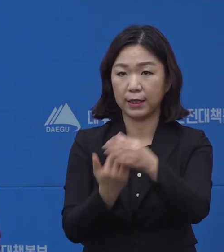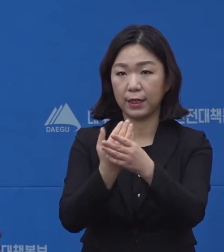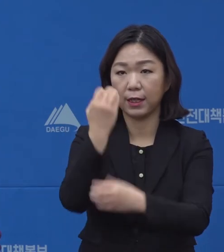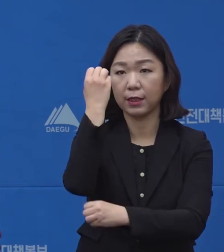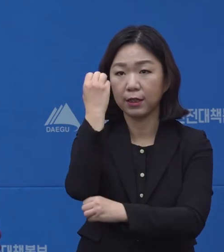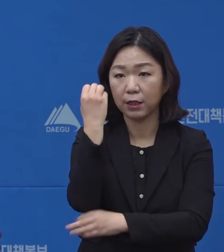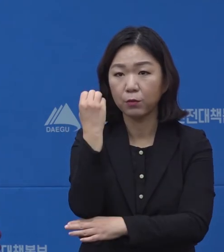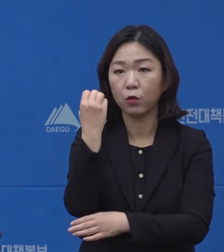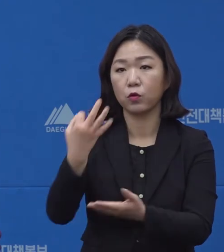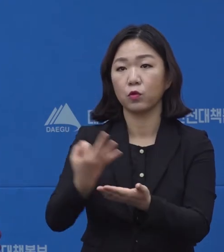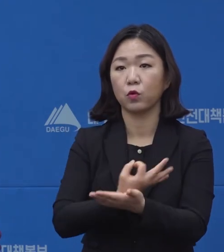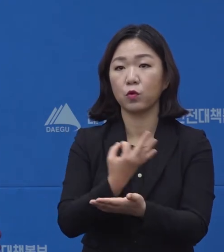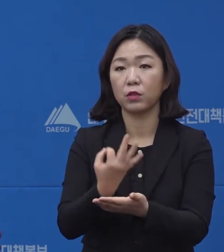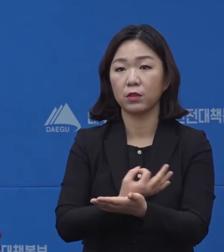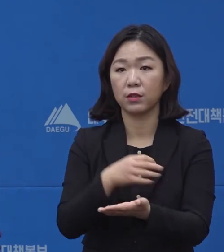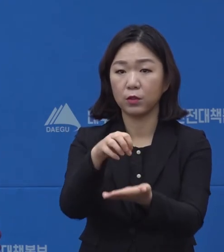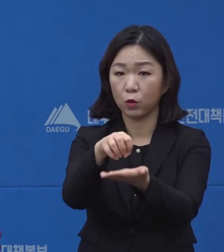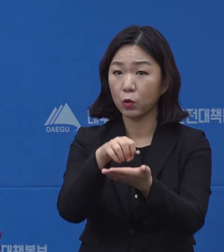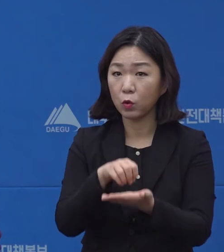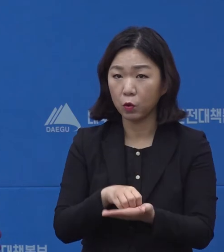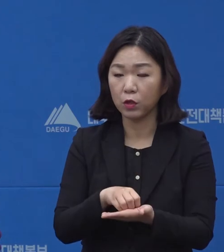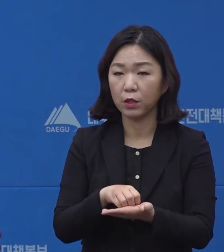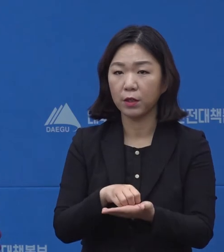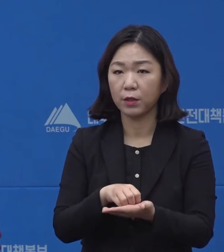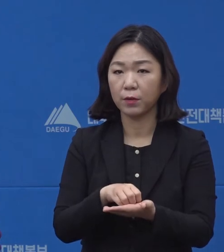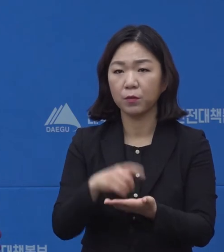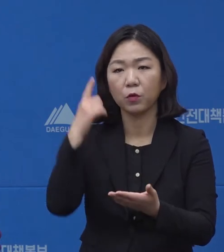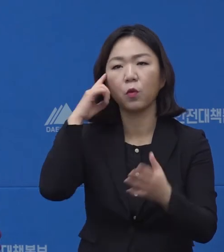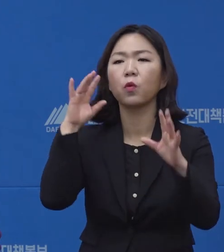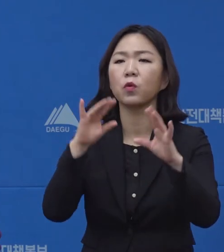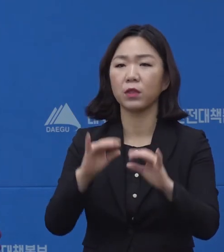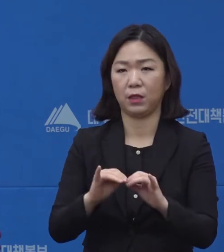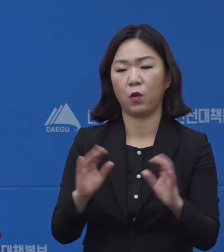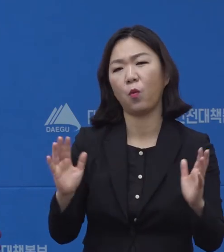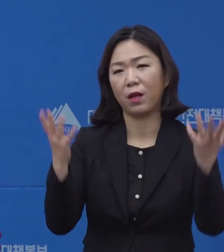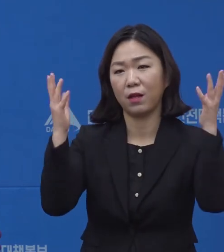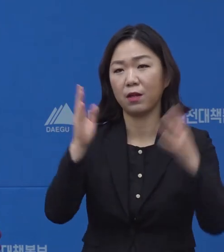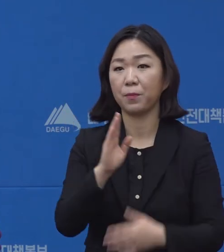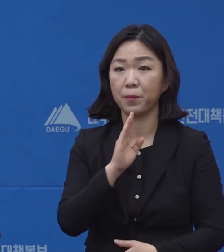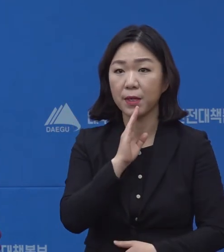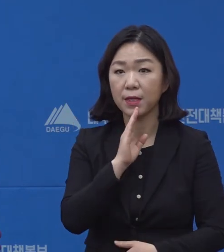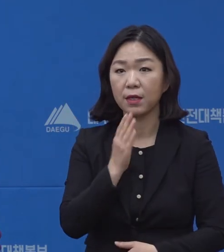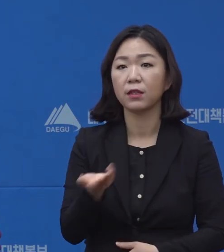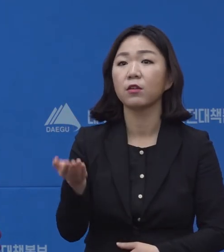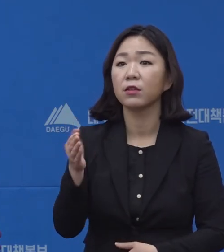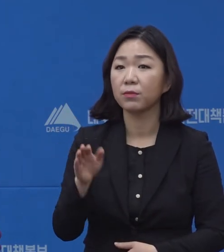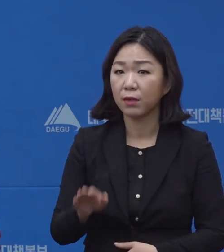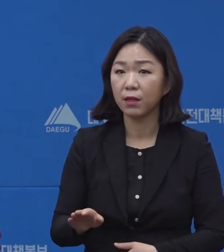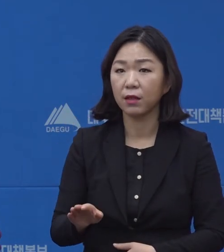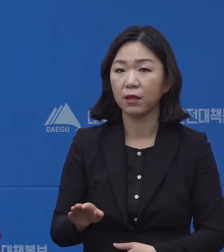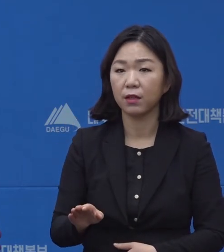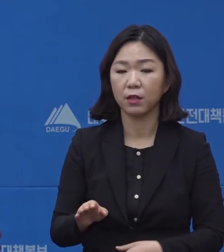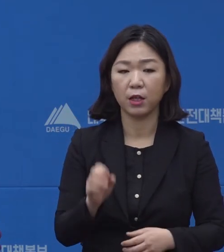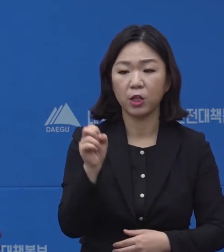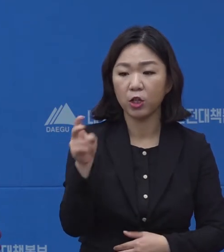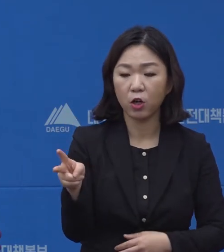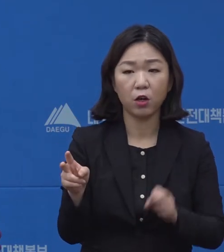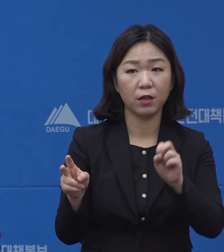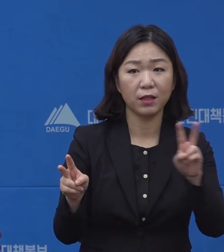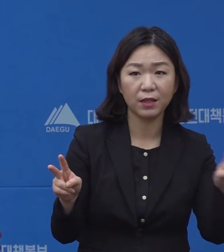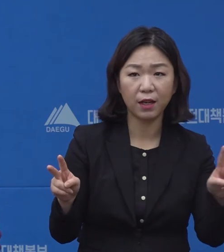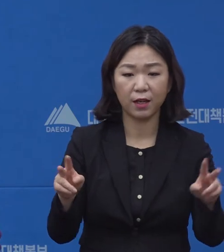재난기본소득 도입 취지에 동의하고 적극 환영합니다. 다만 이것이 여야